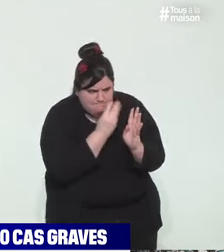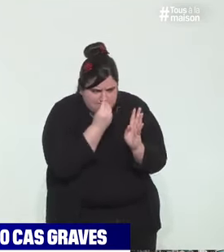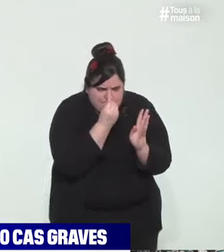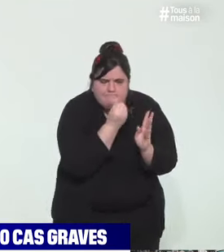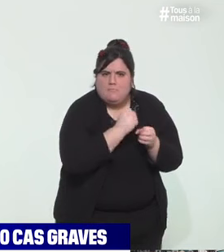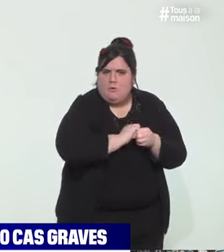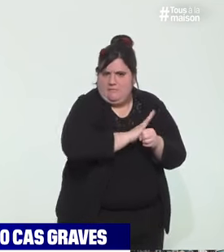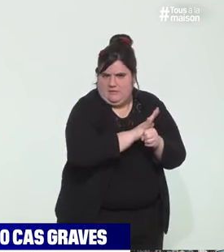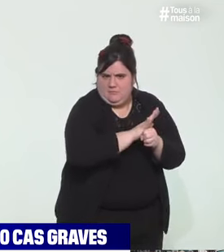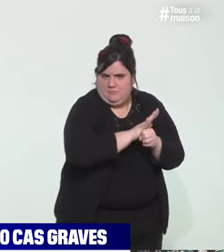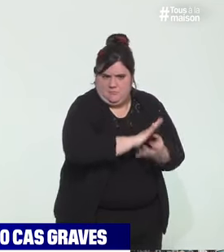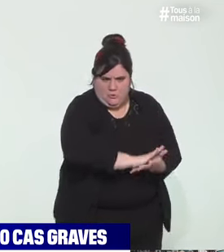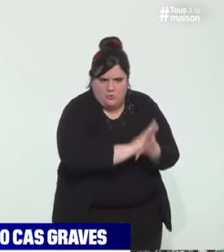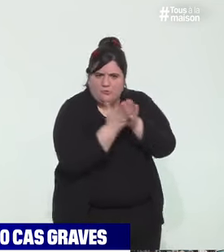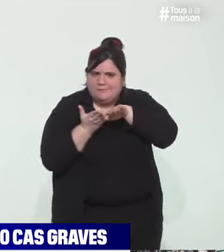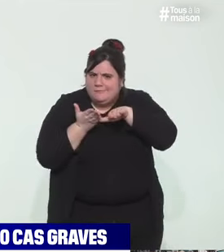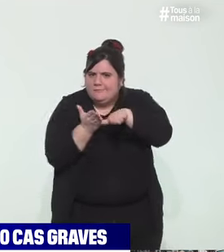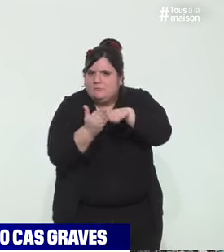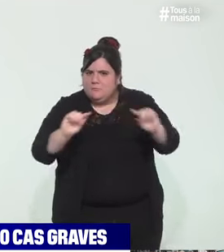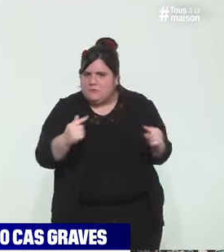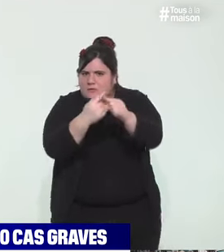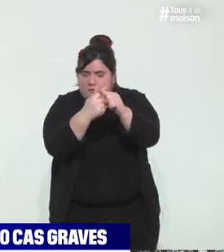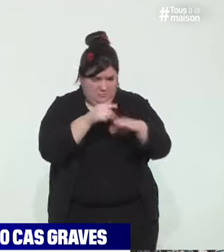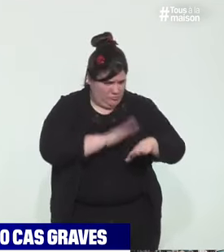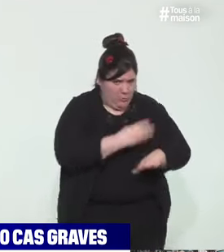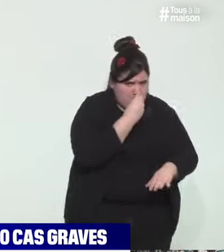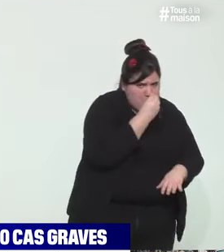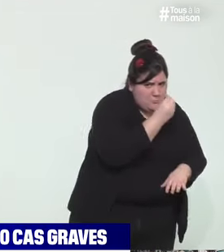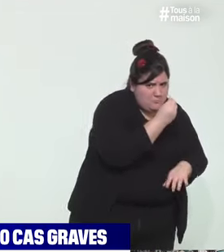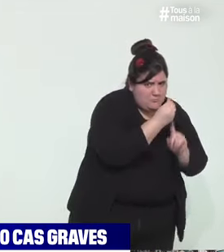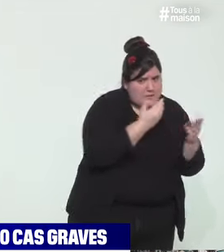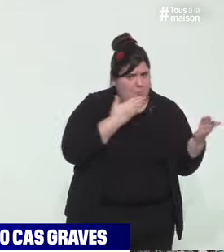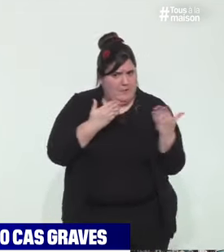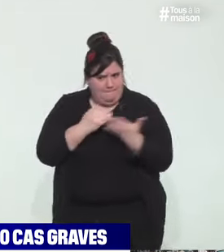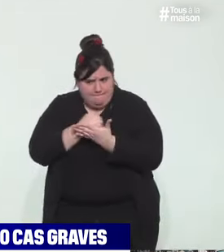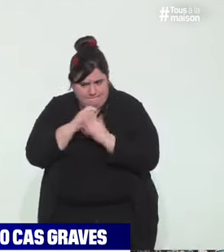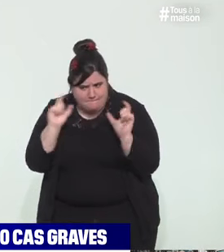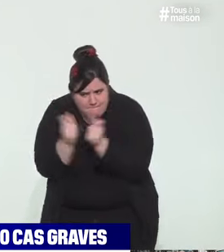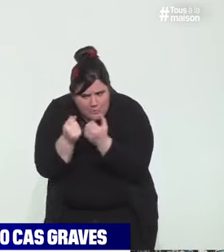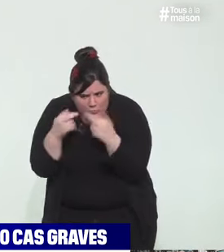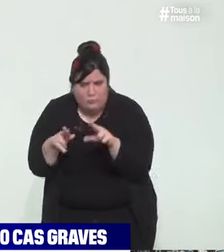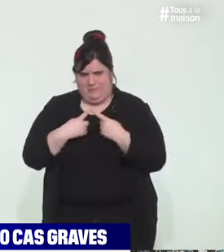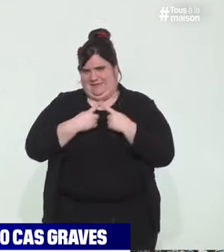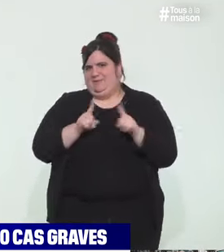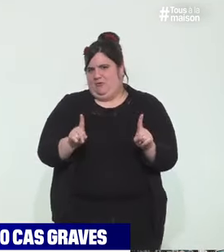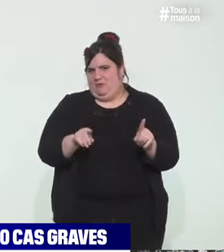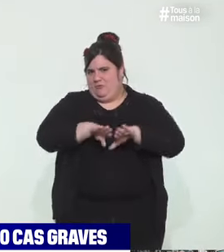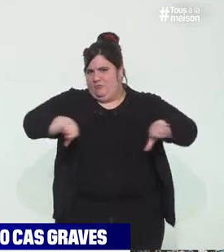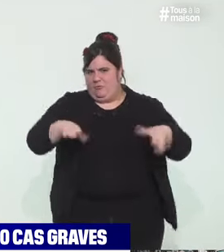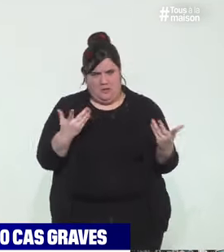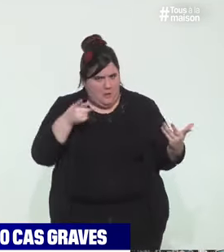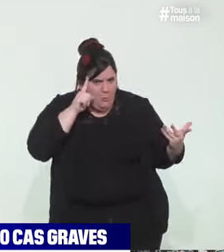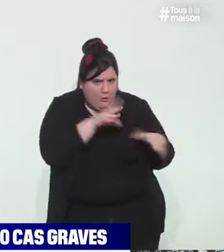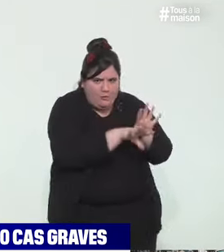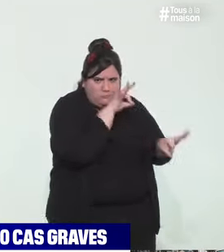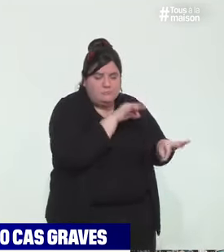la transmission du coronavirus, sachant que suspicion ne veut pas dire cas positif? Alors c'est vrai, tous ces éléments ont fait l'objet